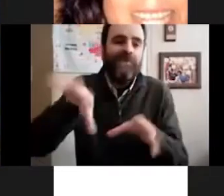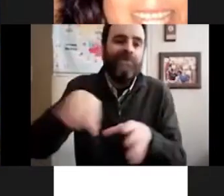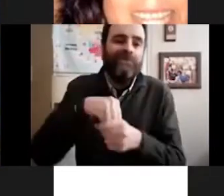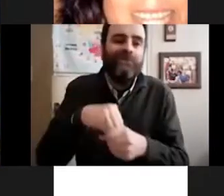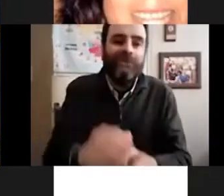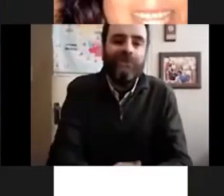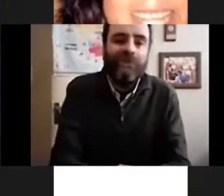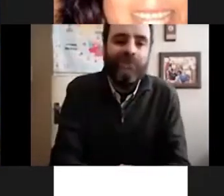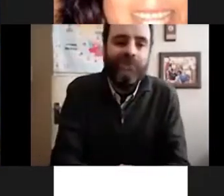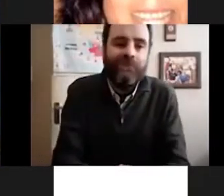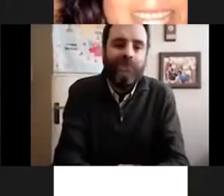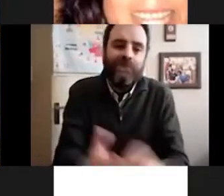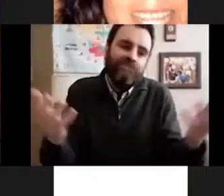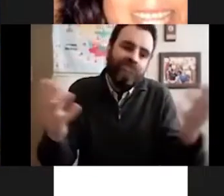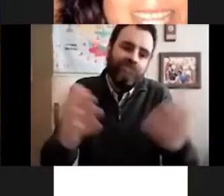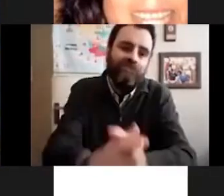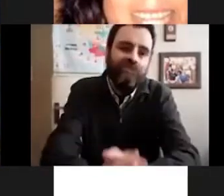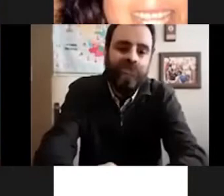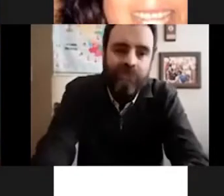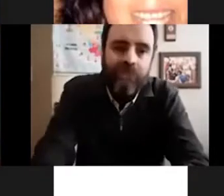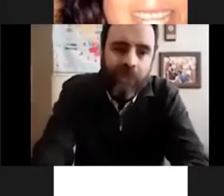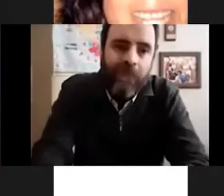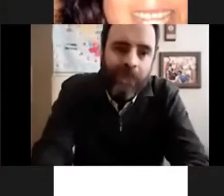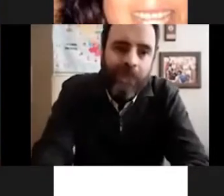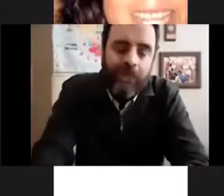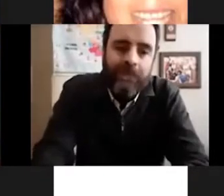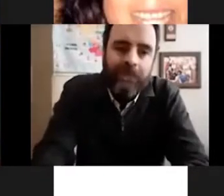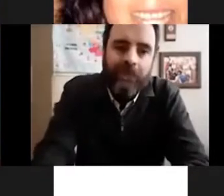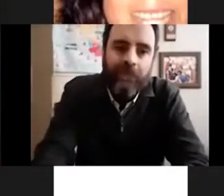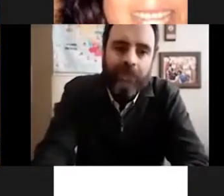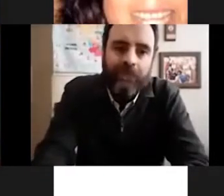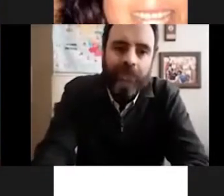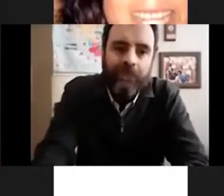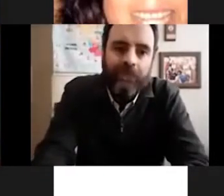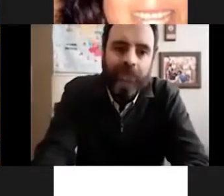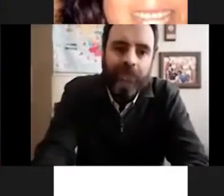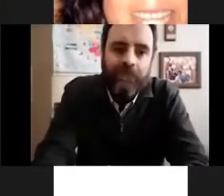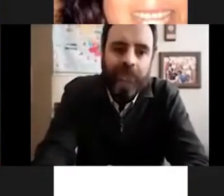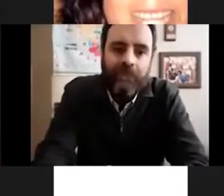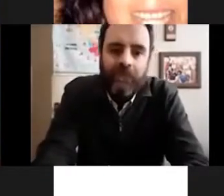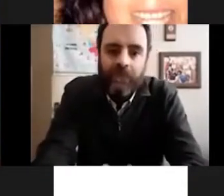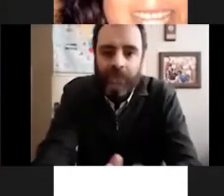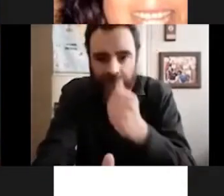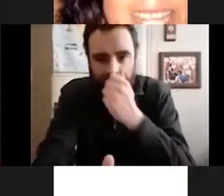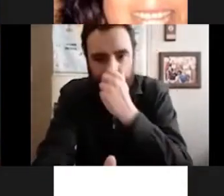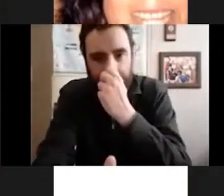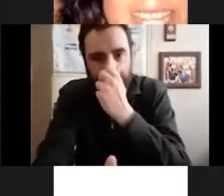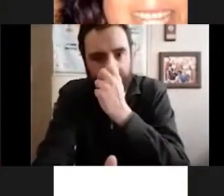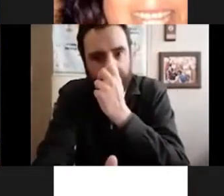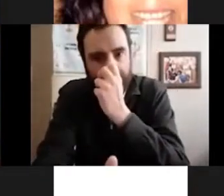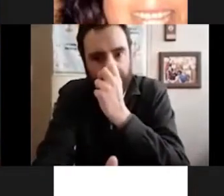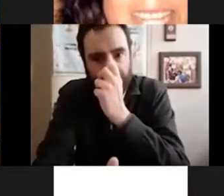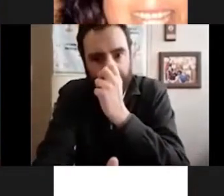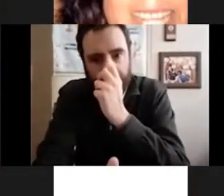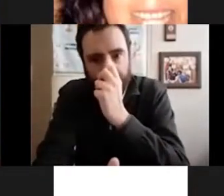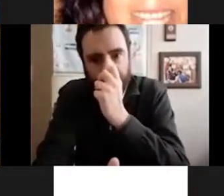son oyentes, apoyarnos en la inclusión. Eso. Muchas gracias, Juan